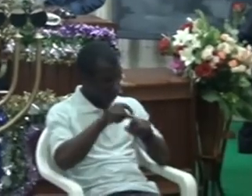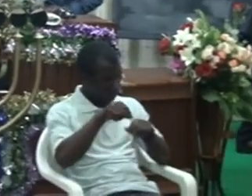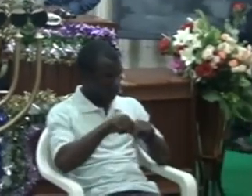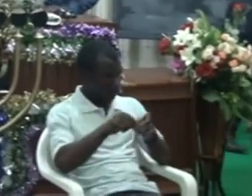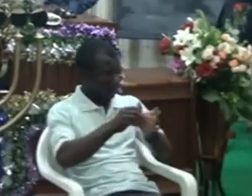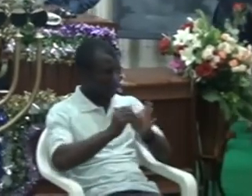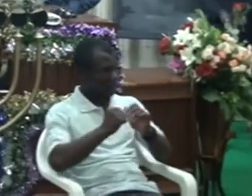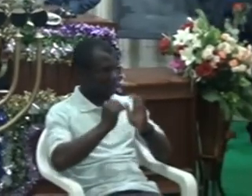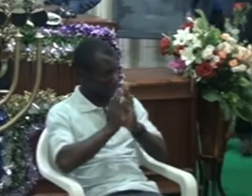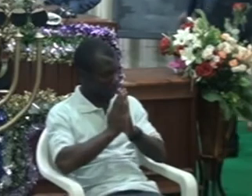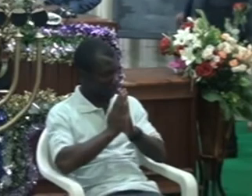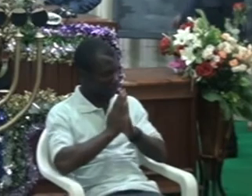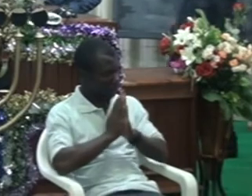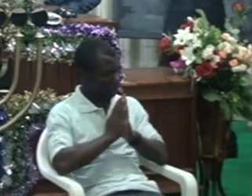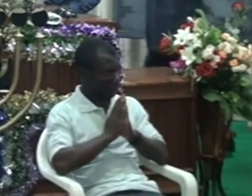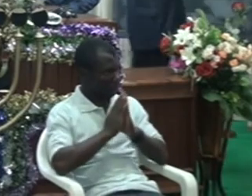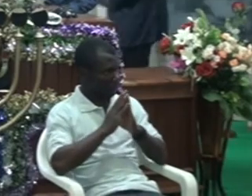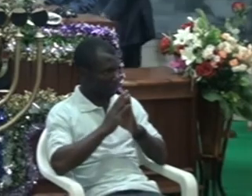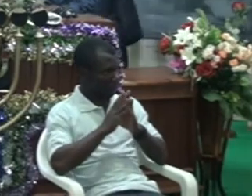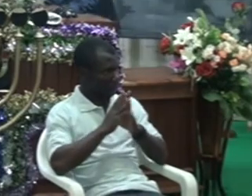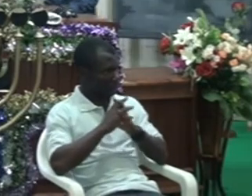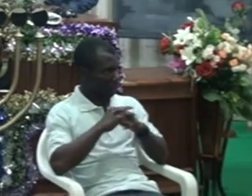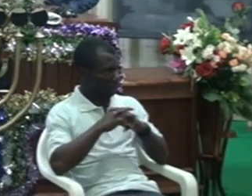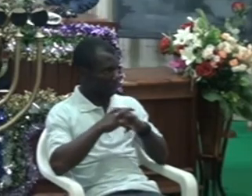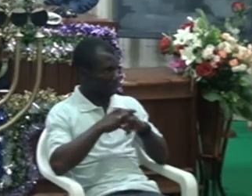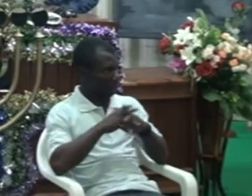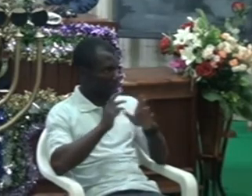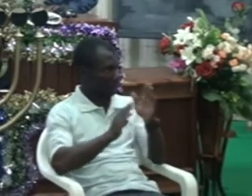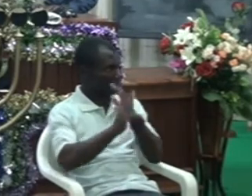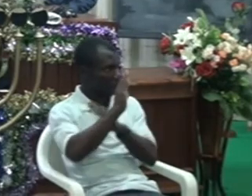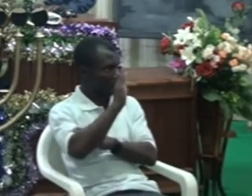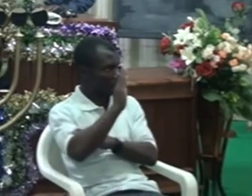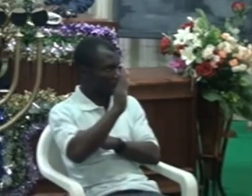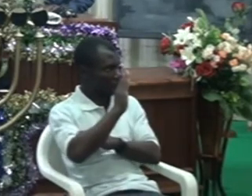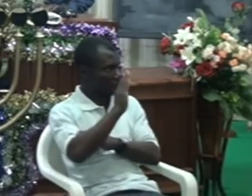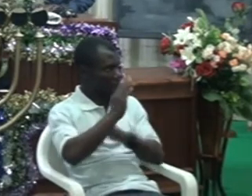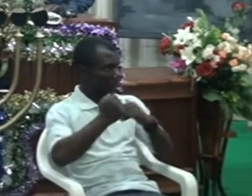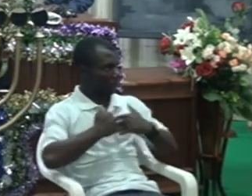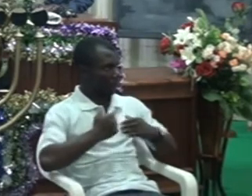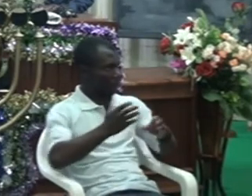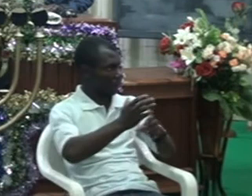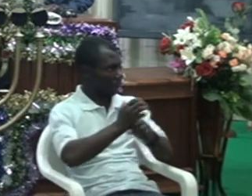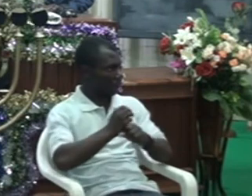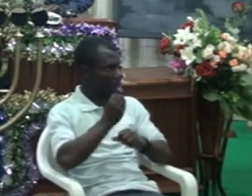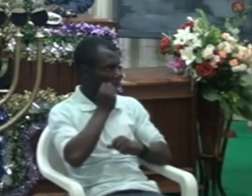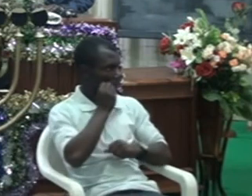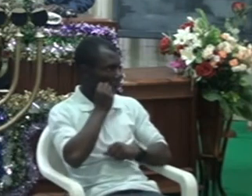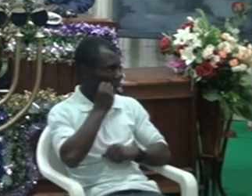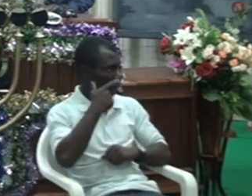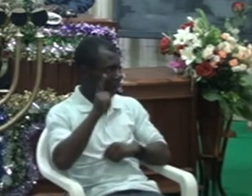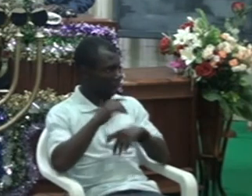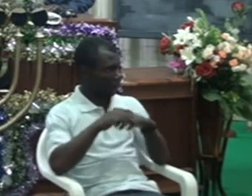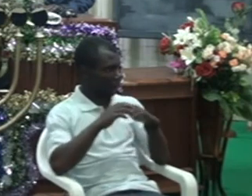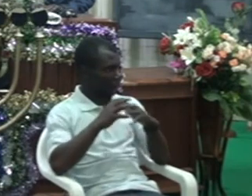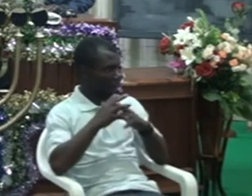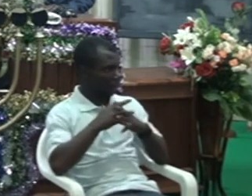Il y a notre frère Bagalwa pour qui nous étions en train de prier. Mungu amekwisha kumchukua nyumbani. Dieu l'a déjà repris à la